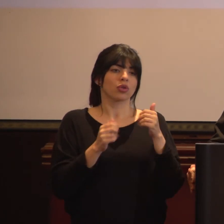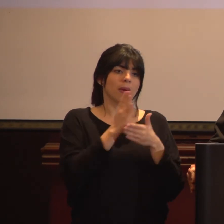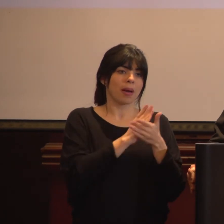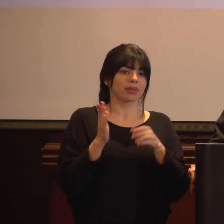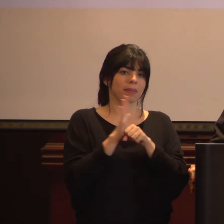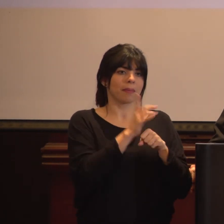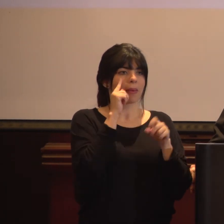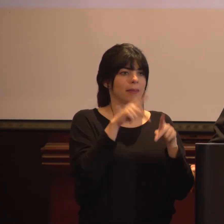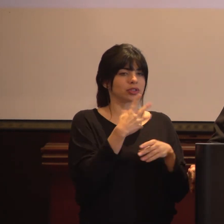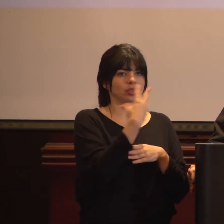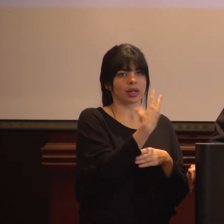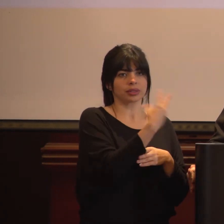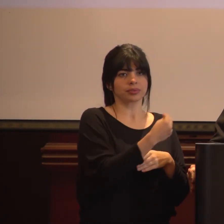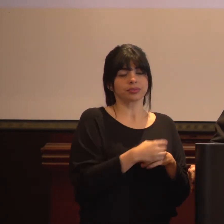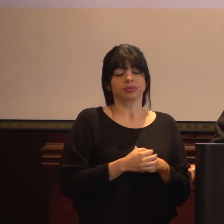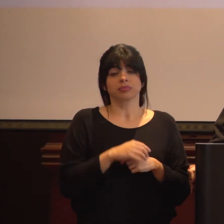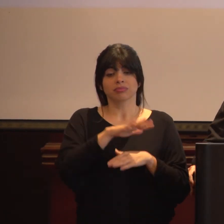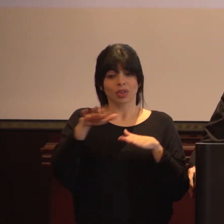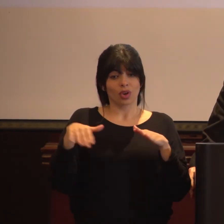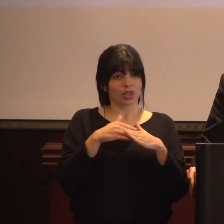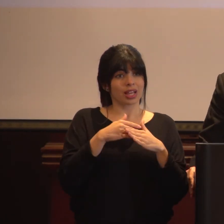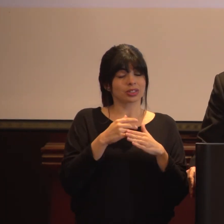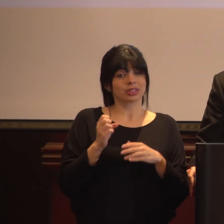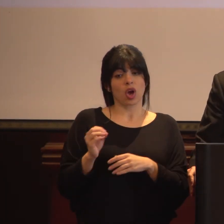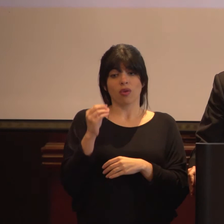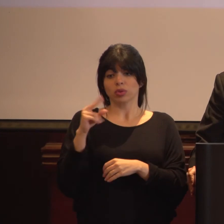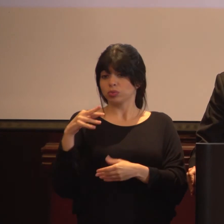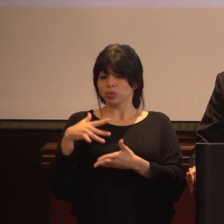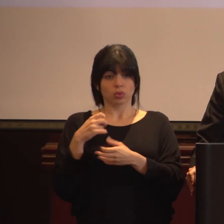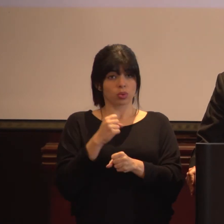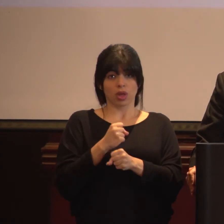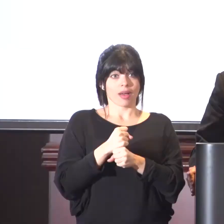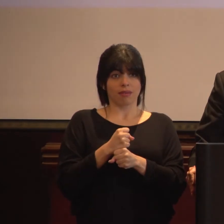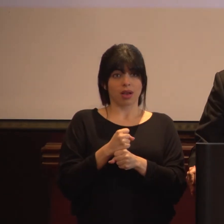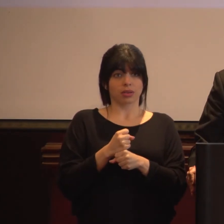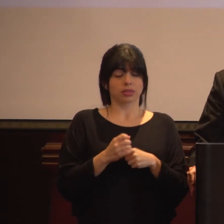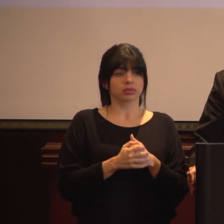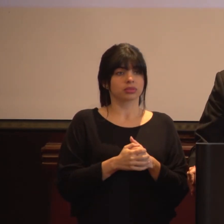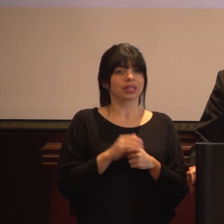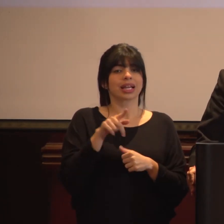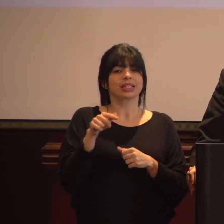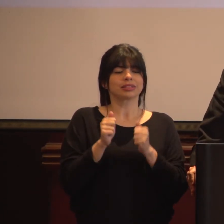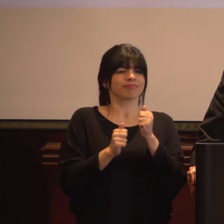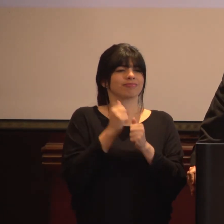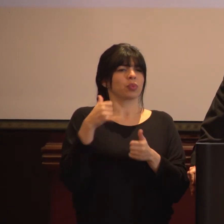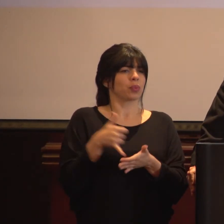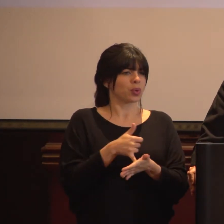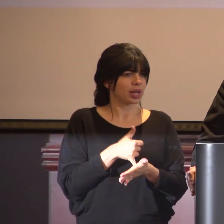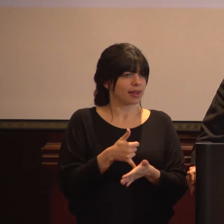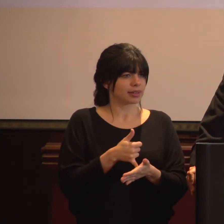otro en este contexto los jóvenes que ni estudian ni trabajan los niní son extremadamente